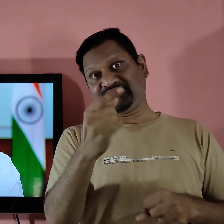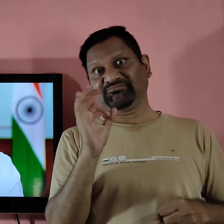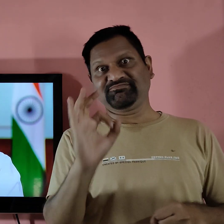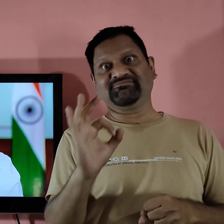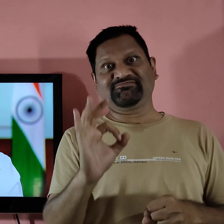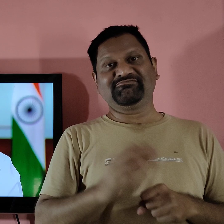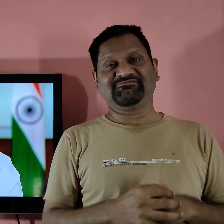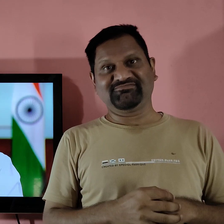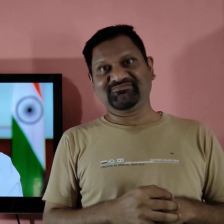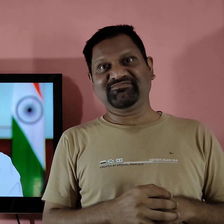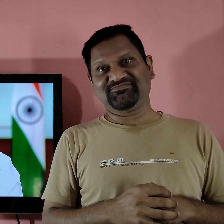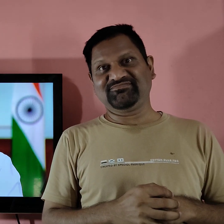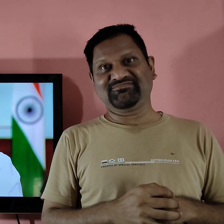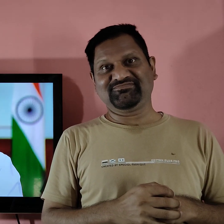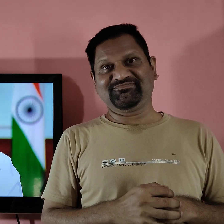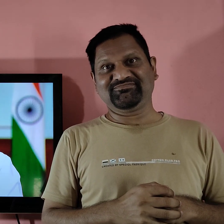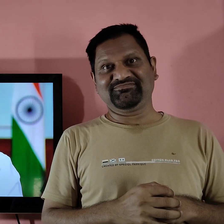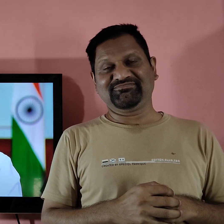हैं।